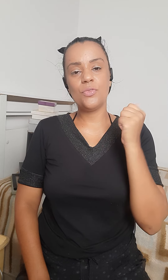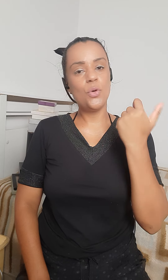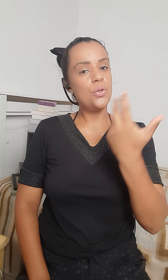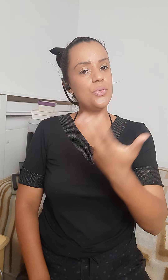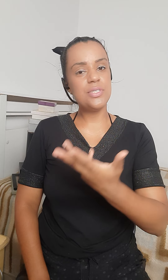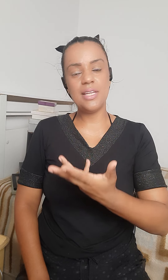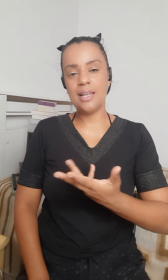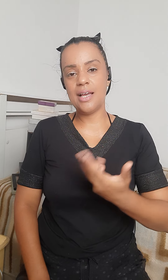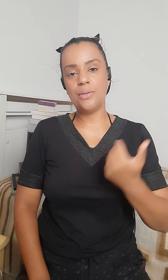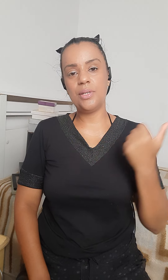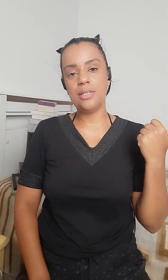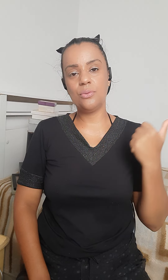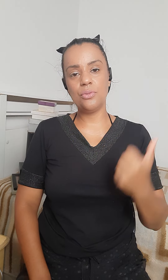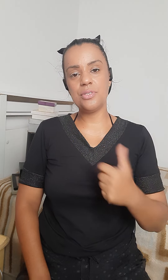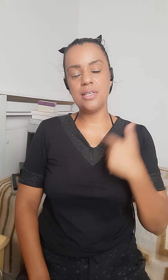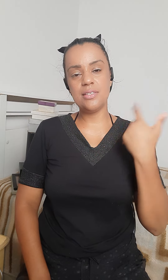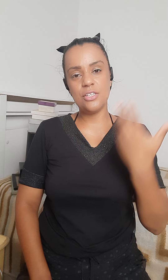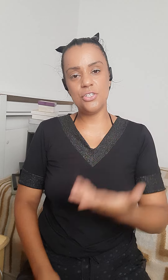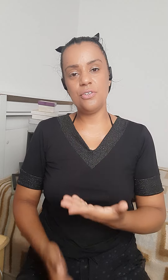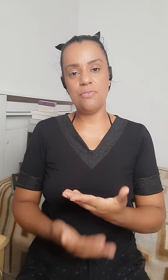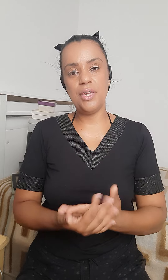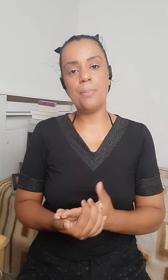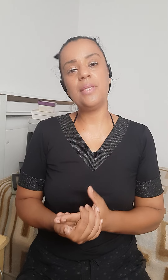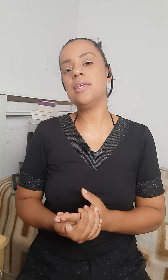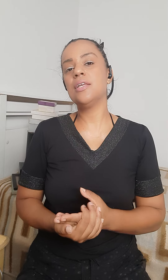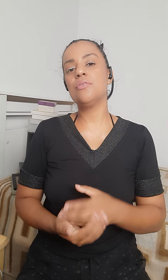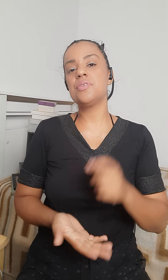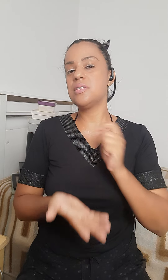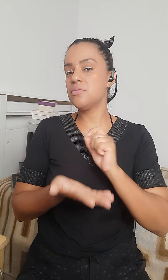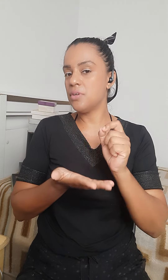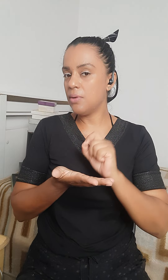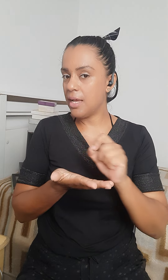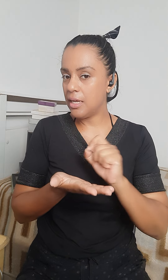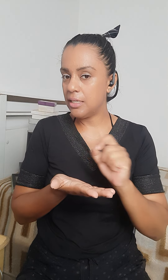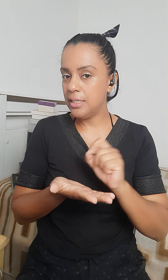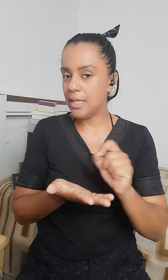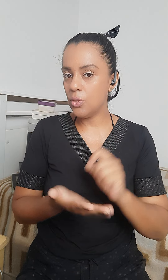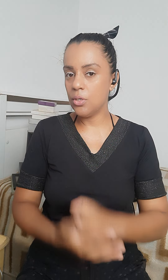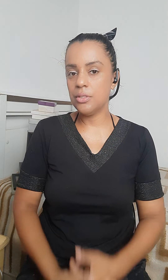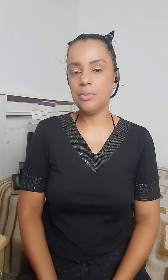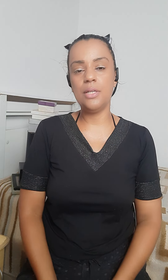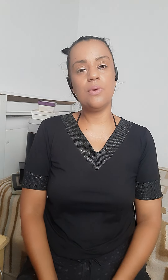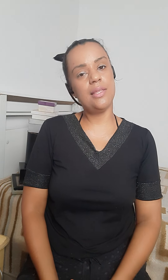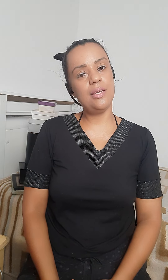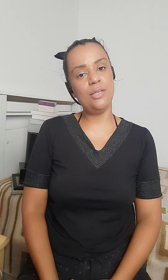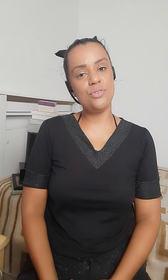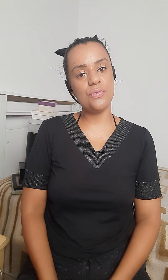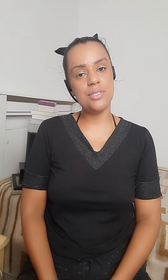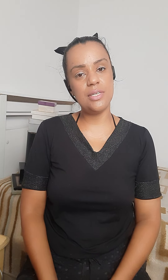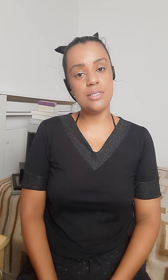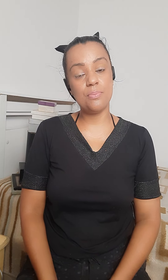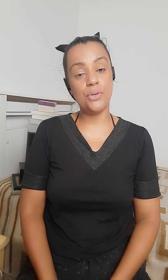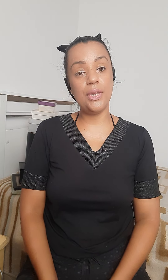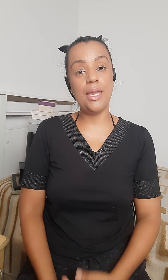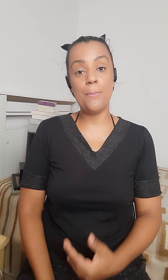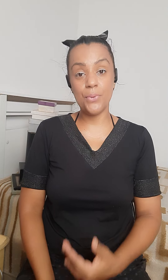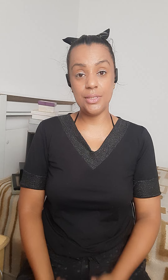todo o sinalário, né? Todos os sinais que a gente vem aprendendo, vocês vão lá e anotam, né? No caderninho de vocês, porque é